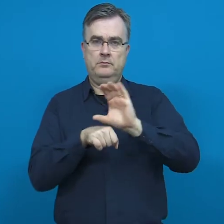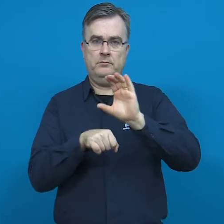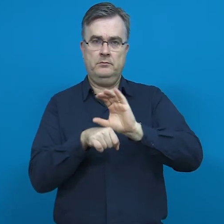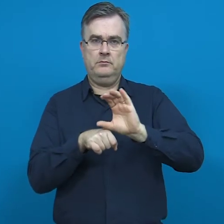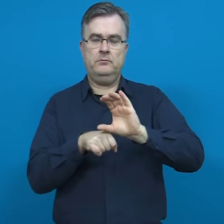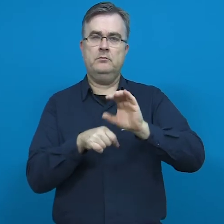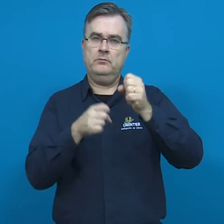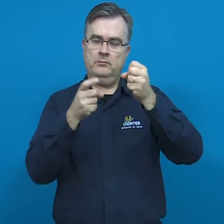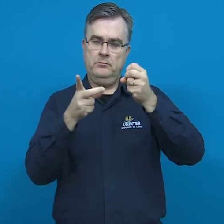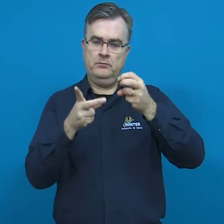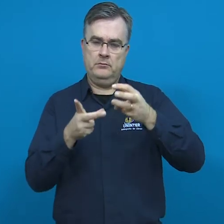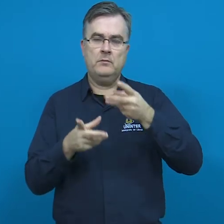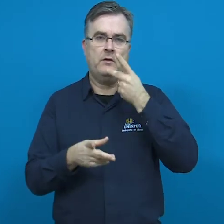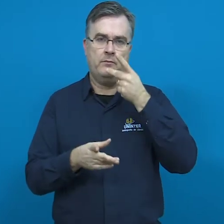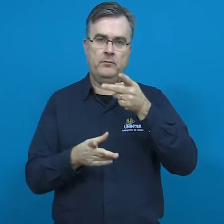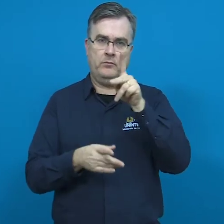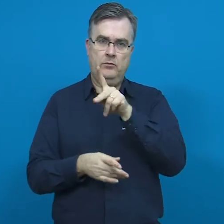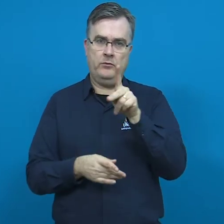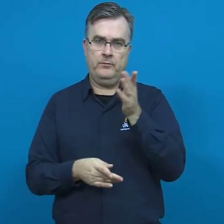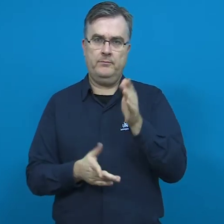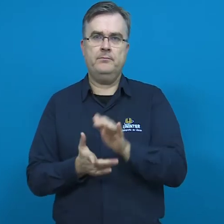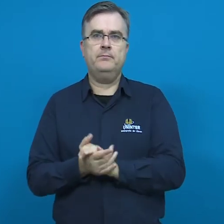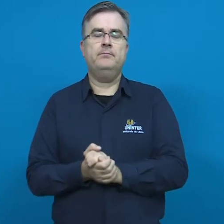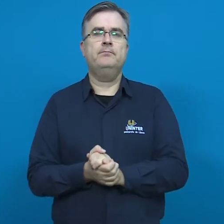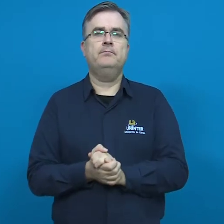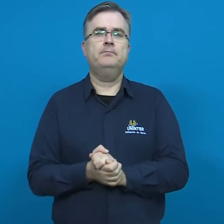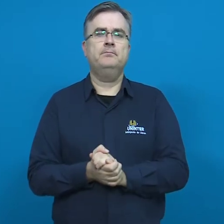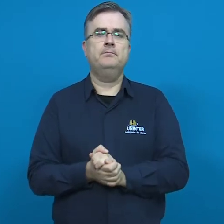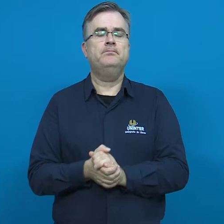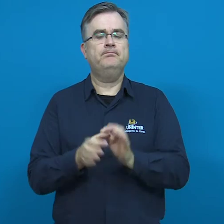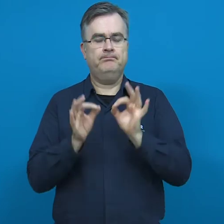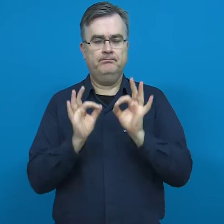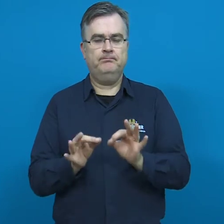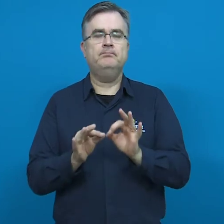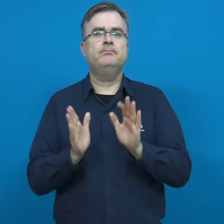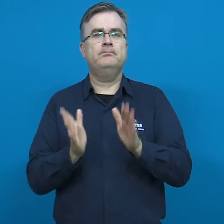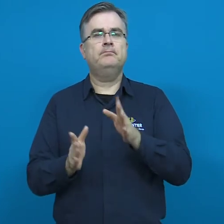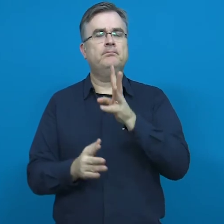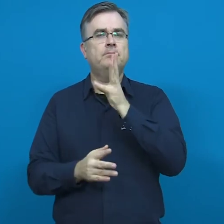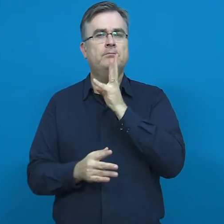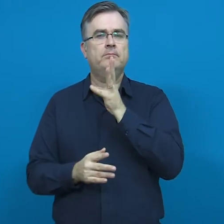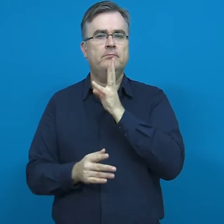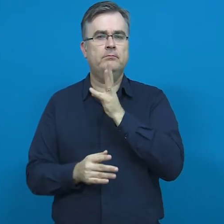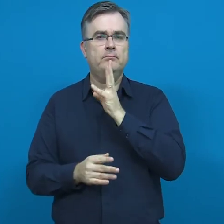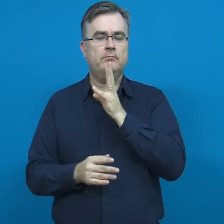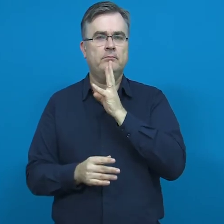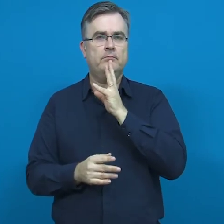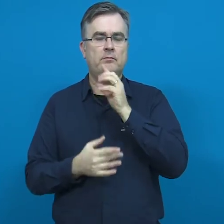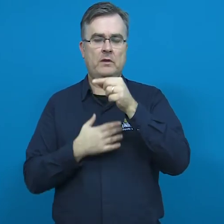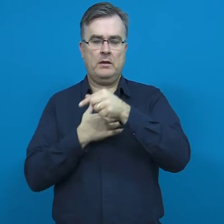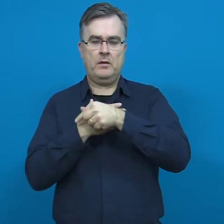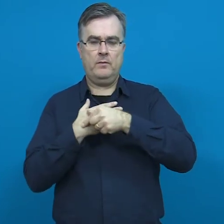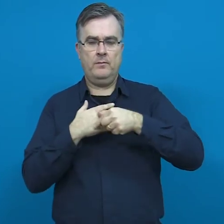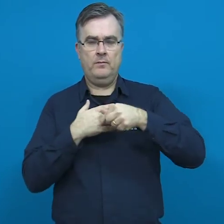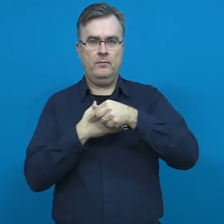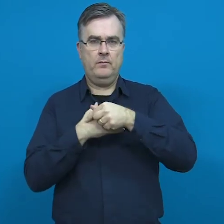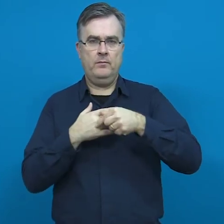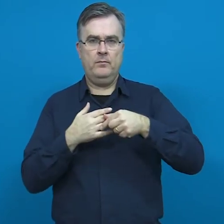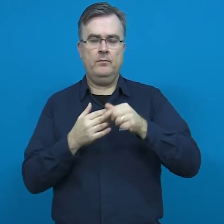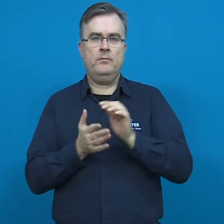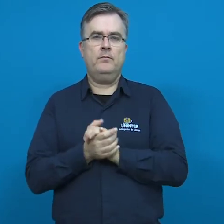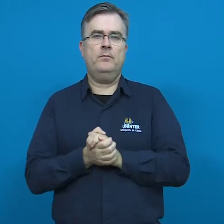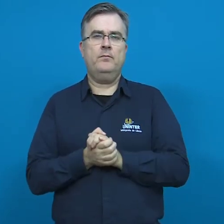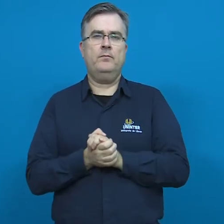Os cursos mencionados pelo professor, com certeza já conhecem os